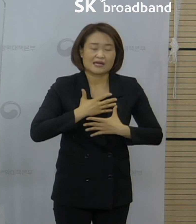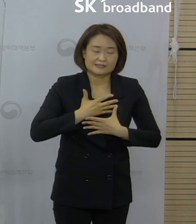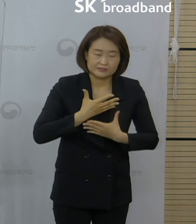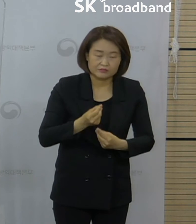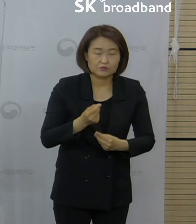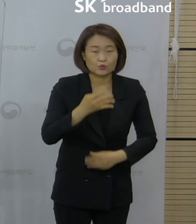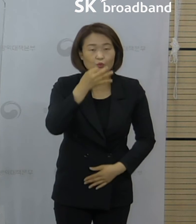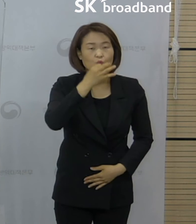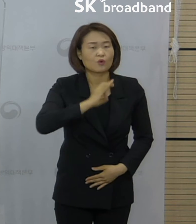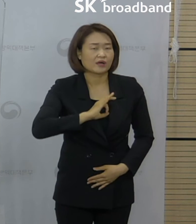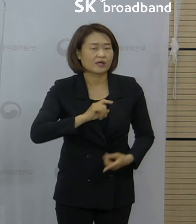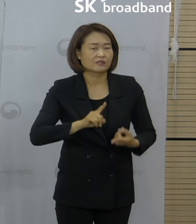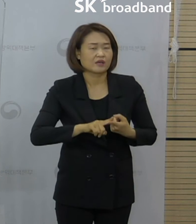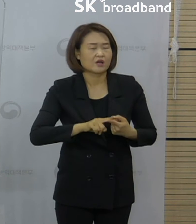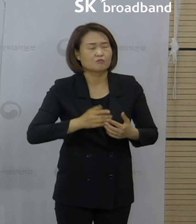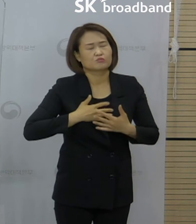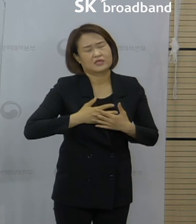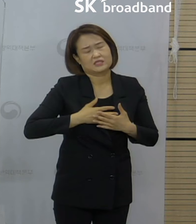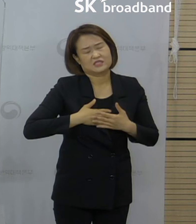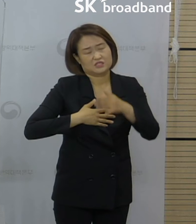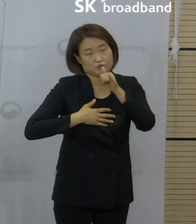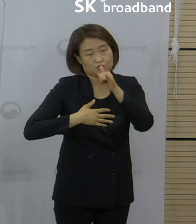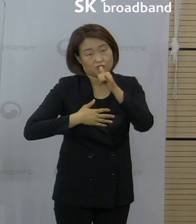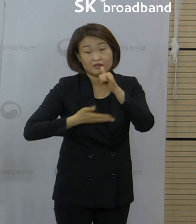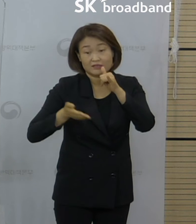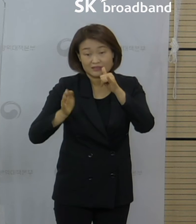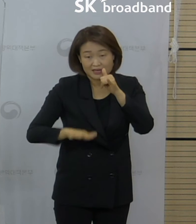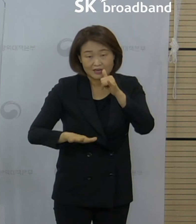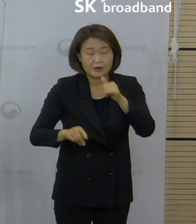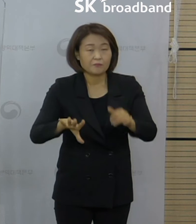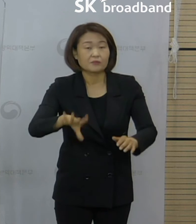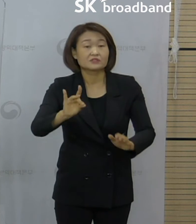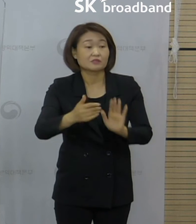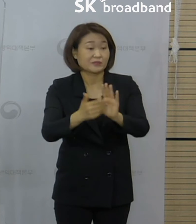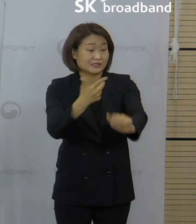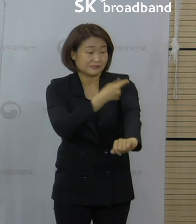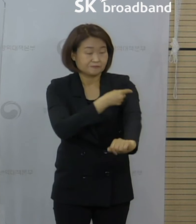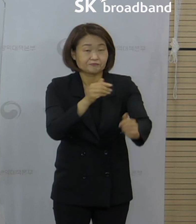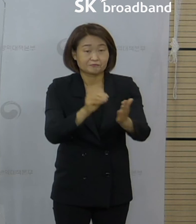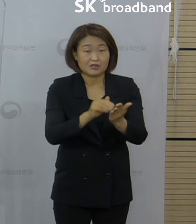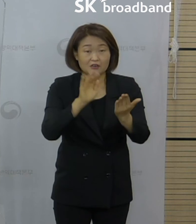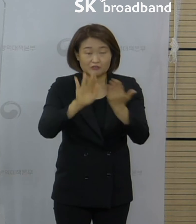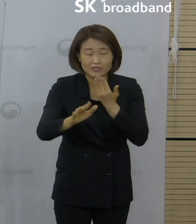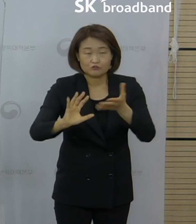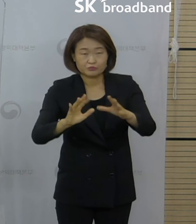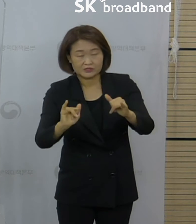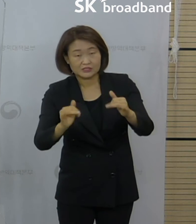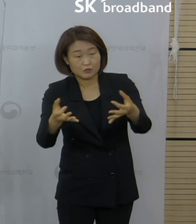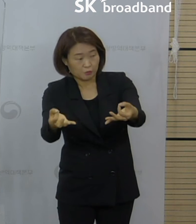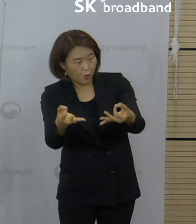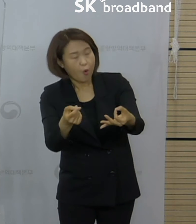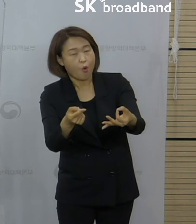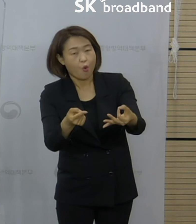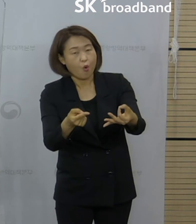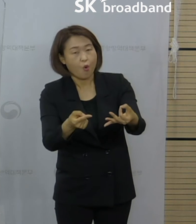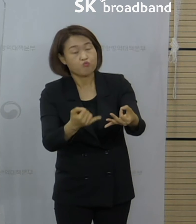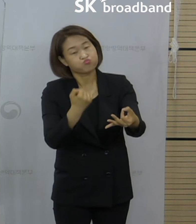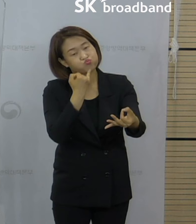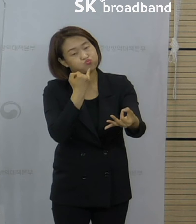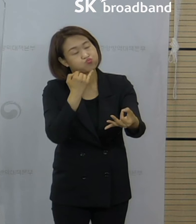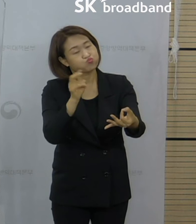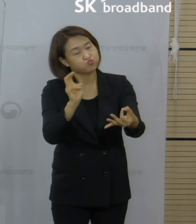대한 막연한 불안이나 우려를 해소하고 안심시켜드리기 위해서 국민들의 접종 참여를 독려하기 위한